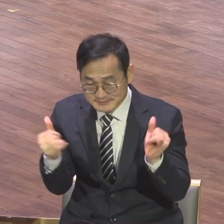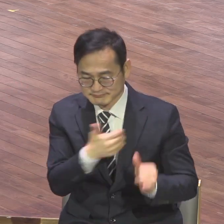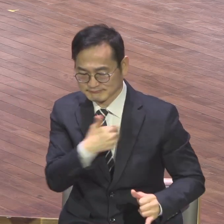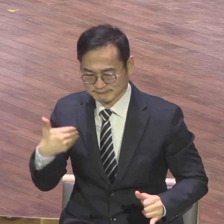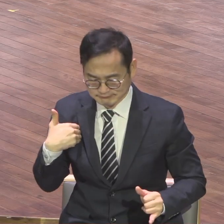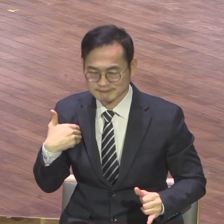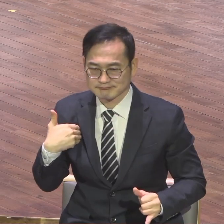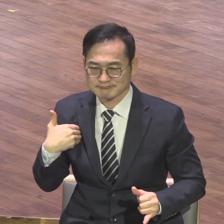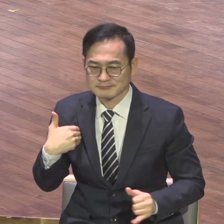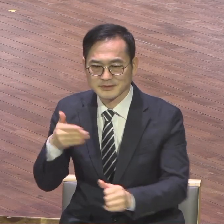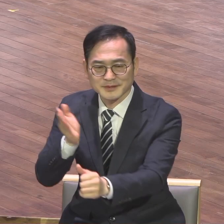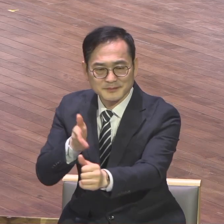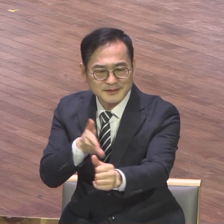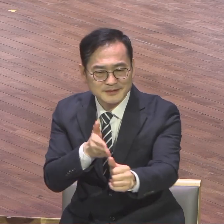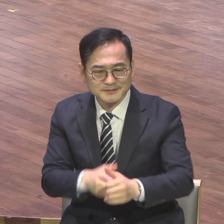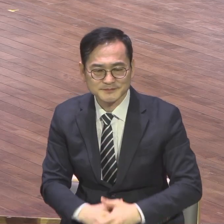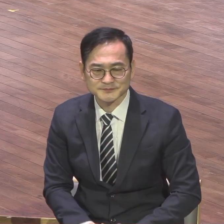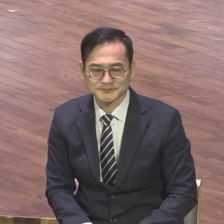서시기를 주님으로 축복합니다.